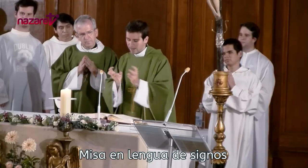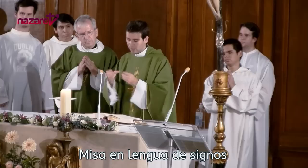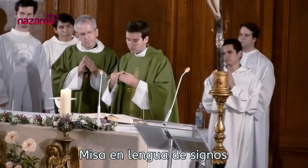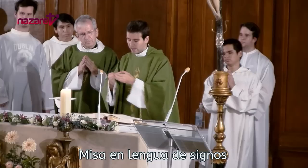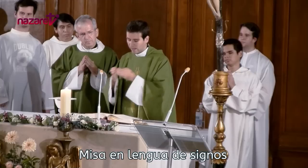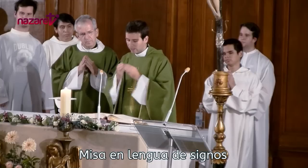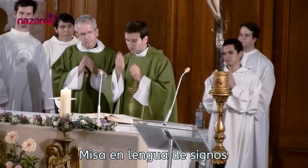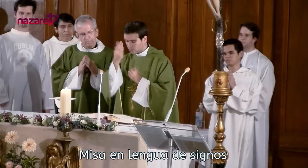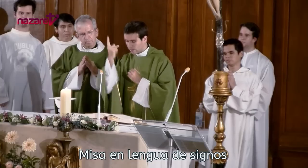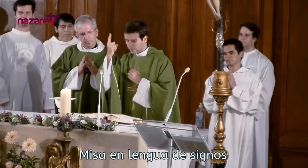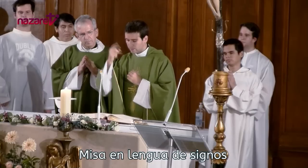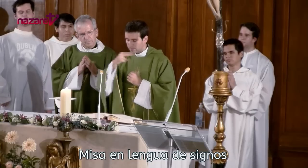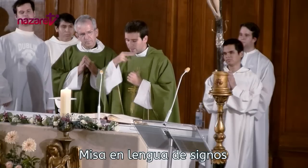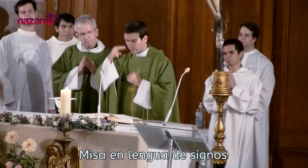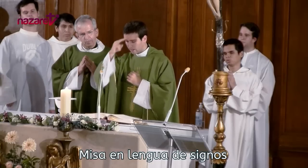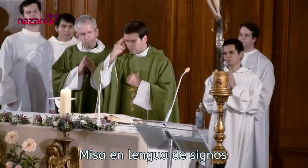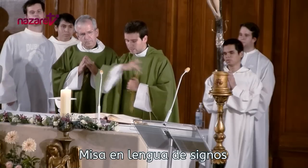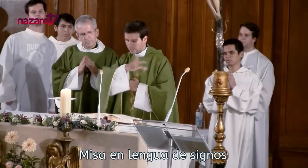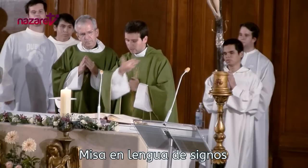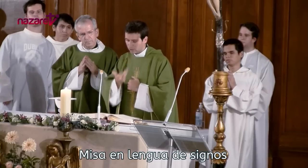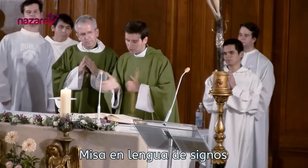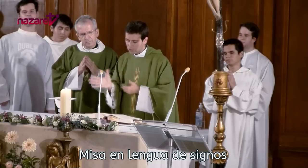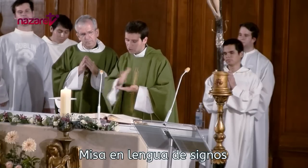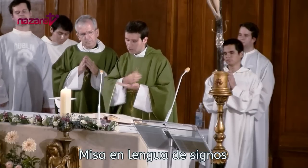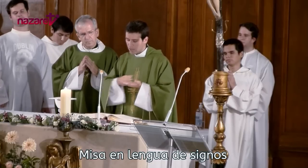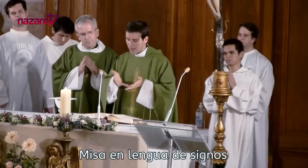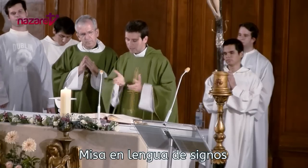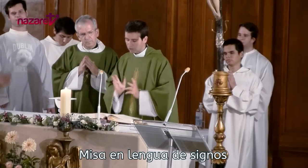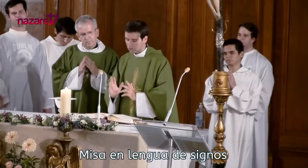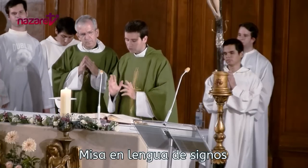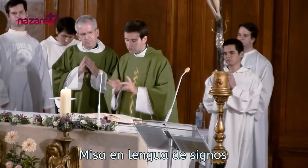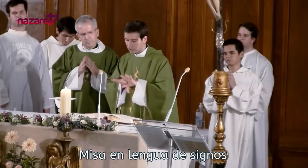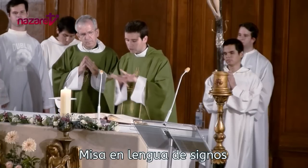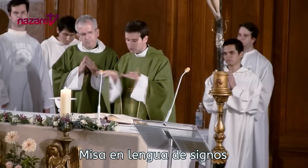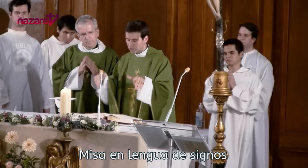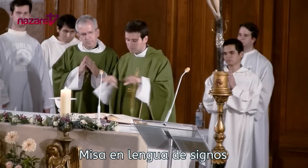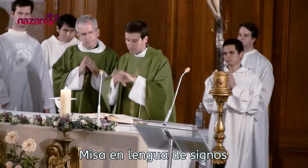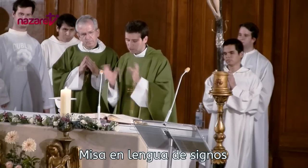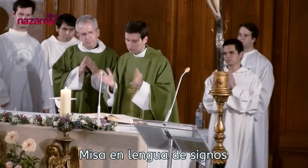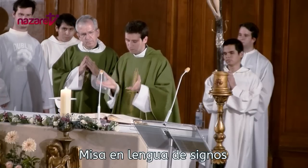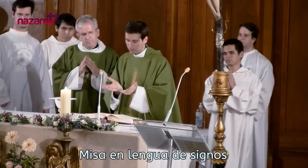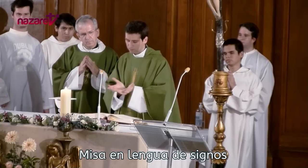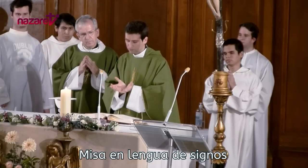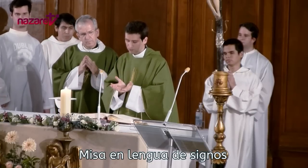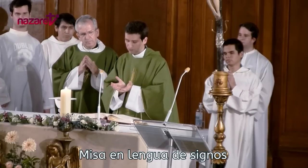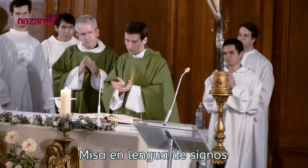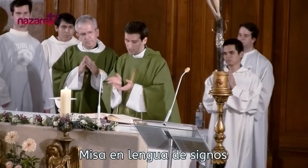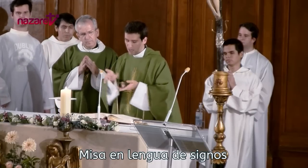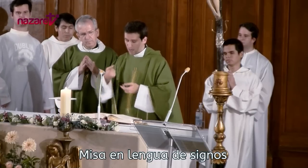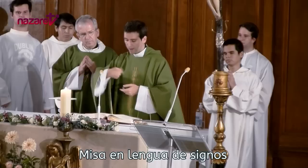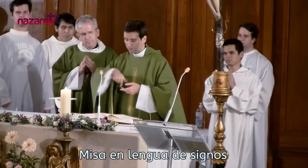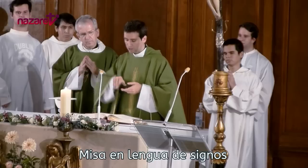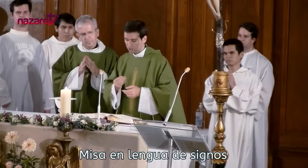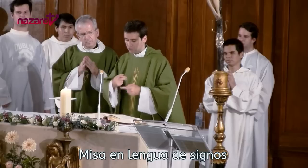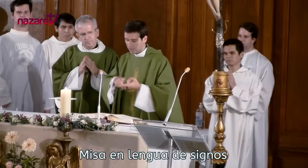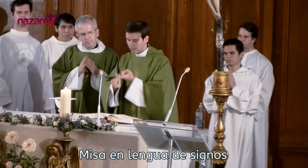Reúne en torno a ti, Padre misericordioso, a todos tus hijos dispersos por el mundo, a nuestros